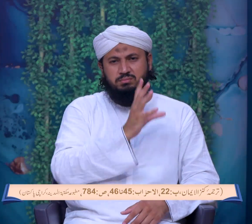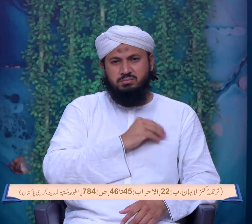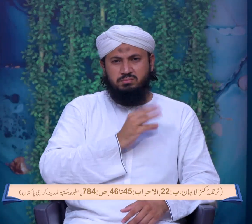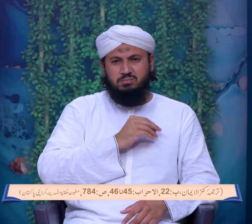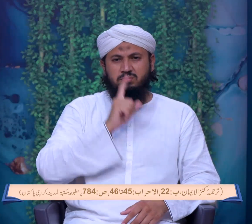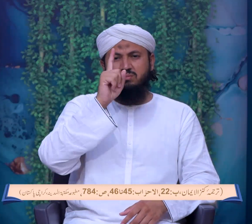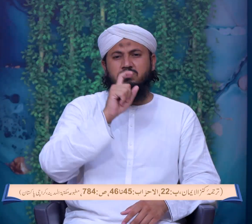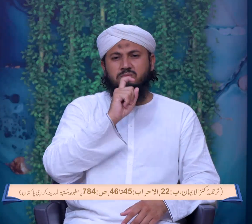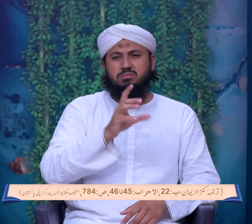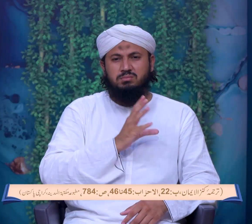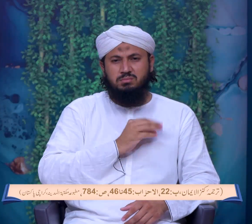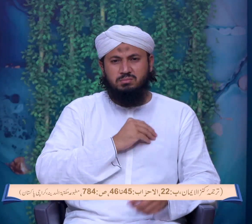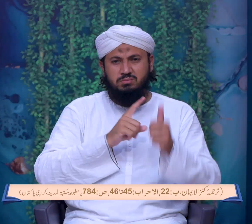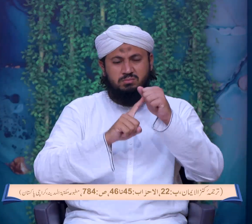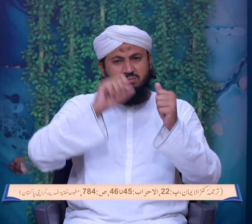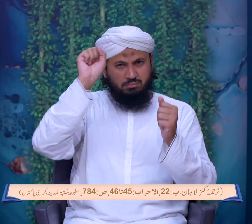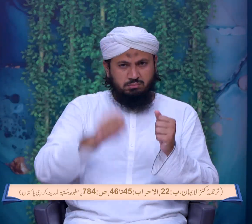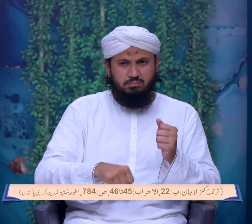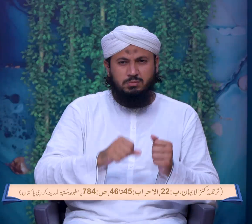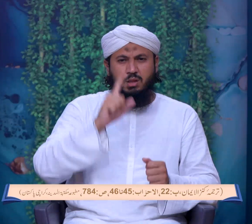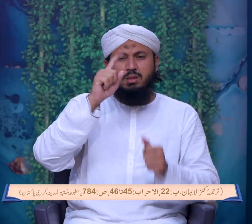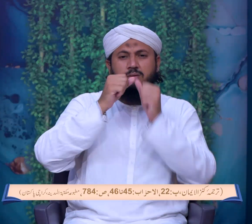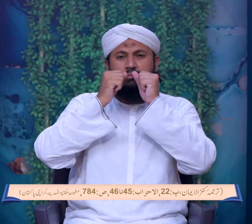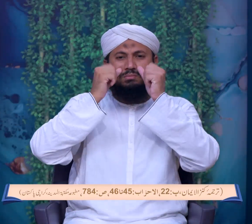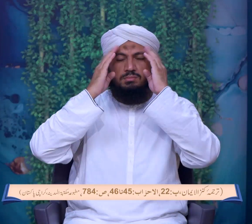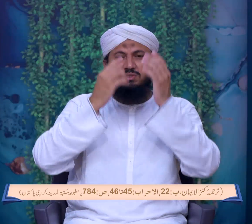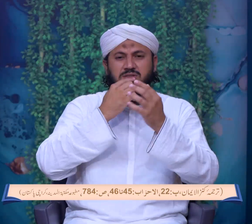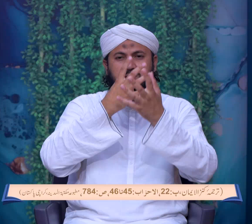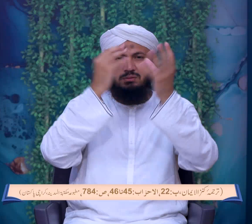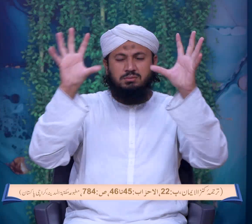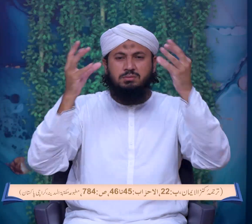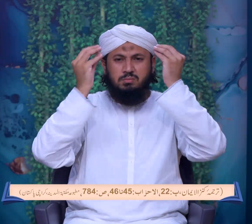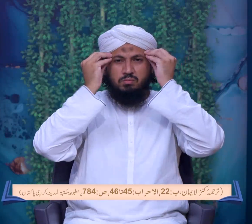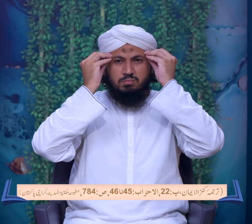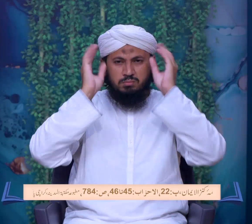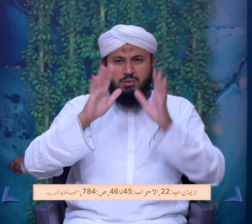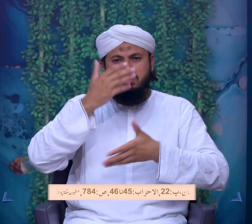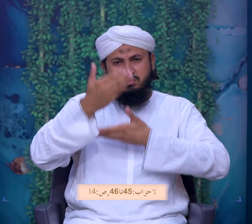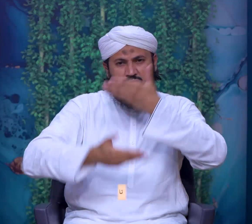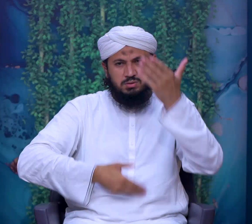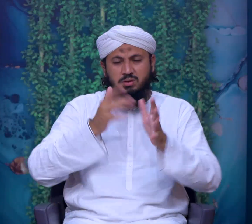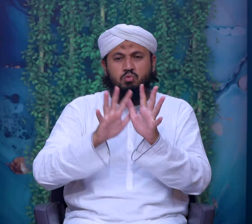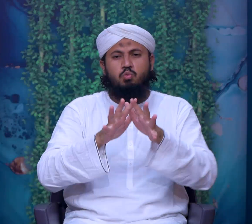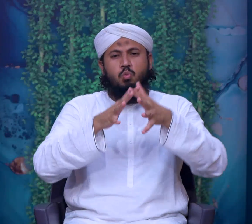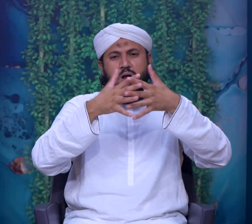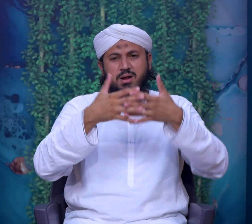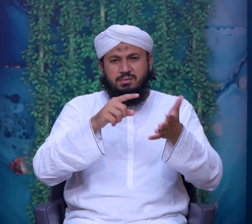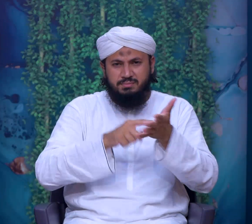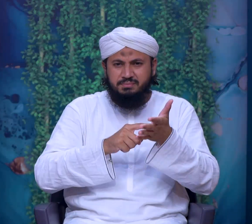ڈر سناتا اور اللہ کی طرف اس کے حکم سے بلاتا اور چمکا دینے والا آفتاب۔ مفتی احمد یار خان نعیمی رحمۃ اللہ علیہ فرماتے